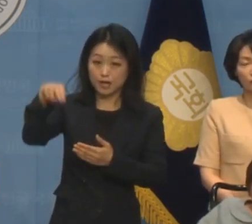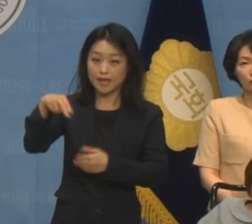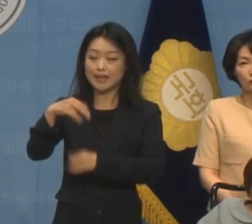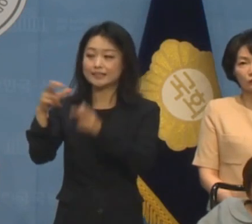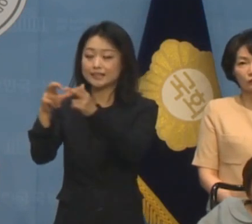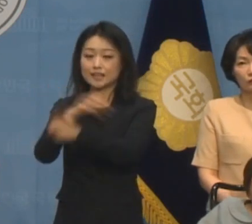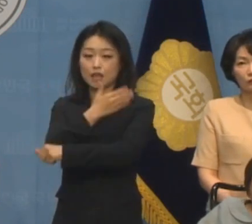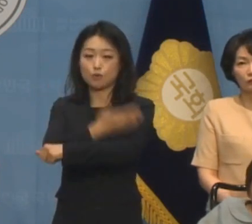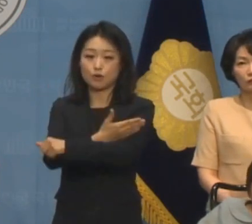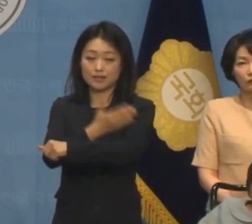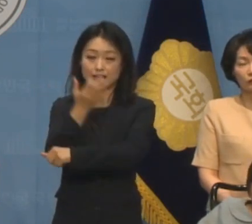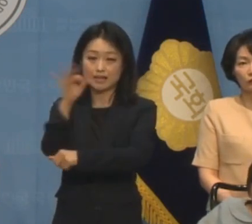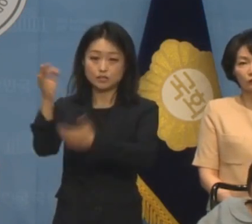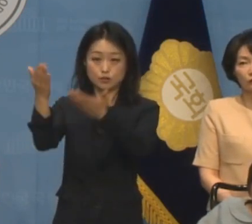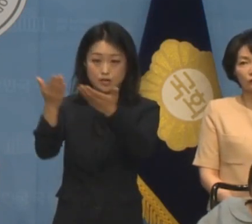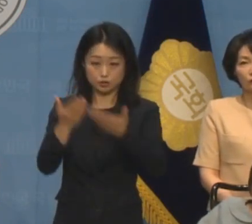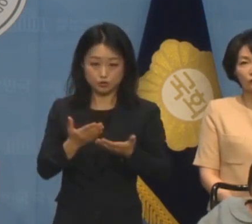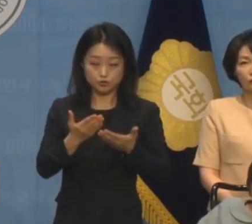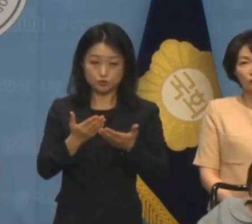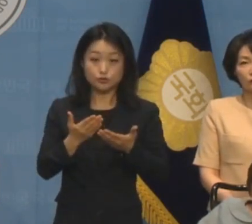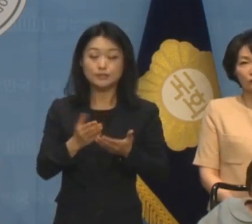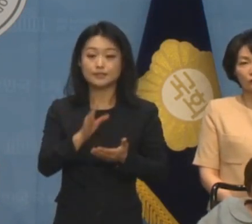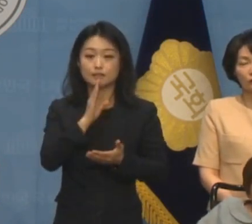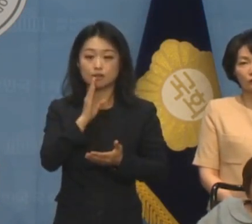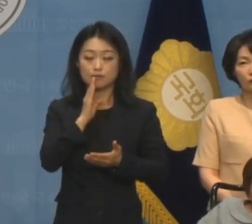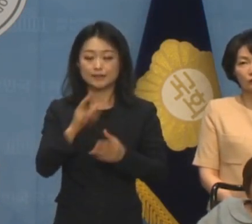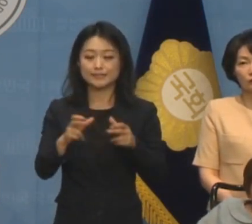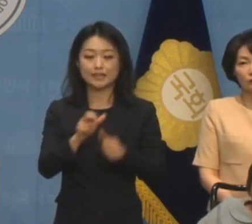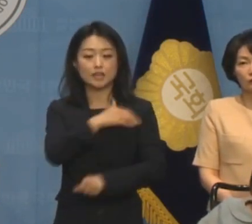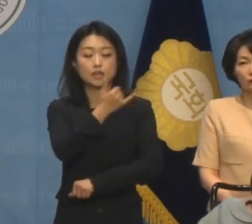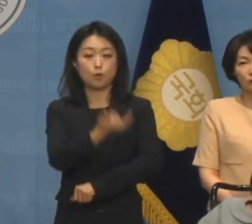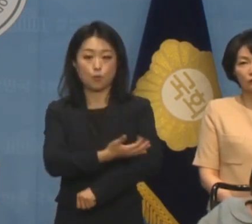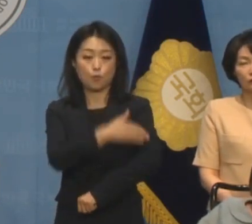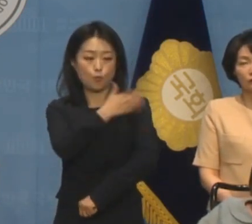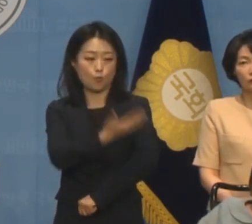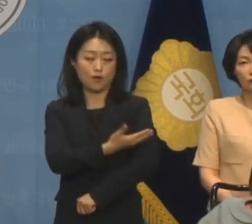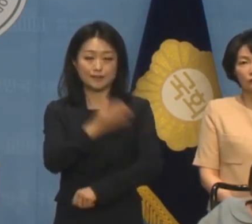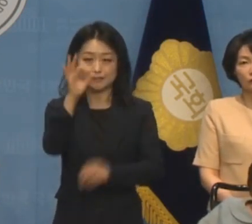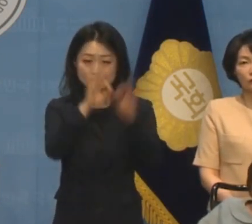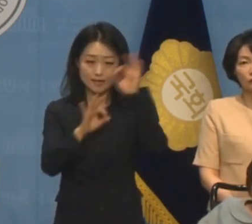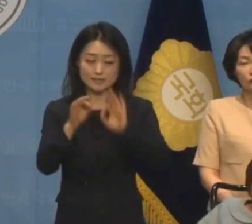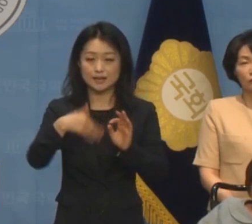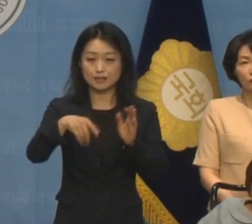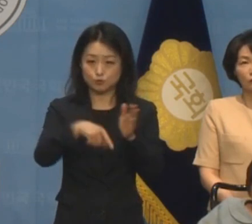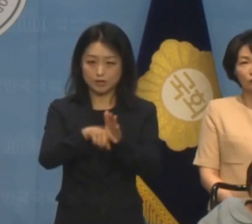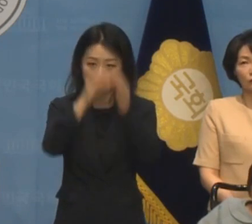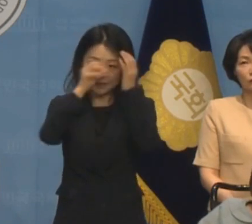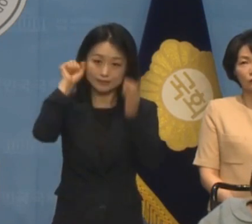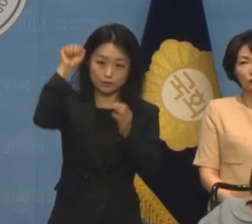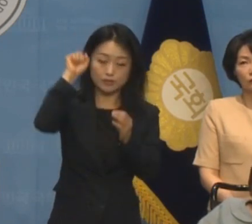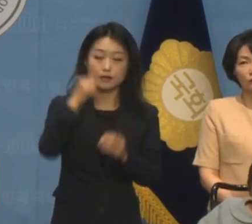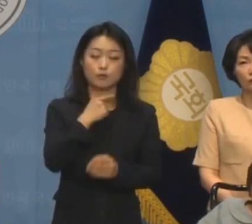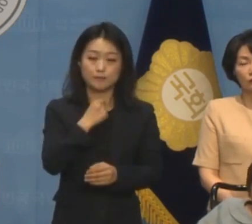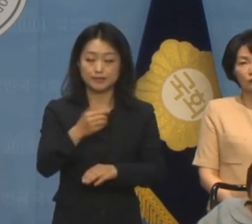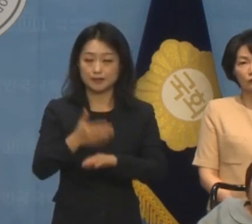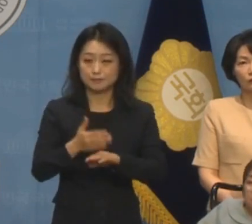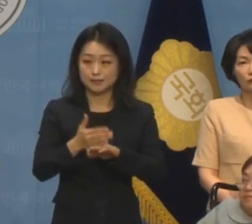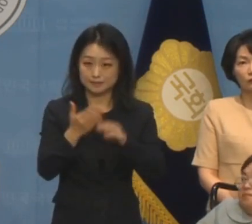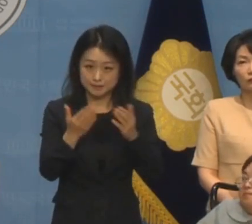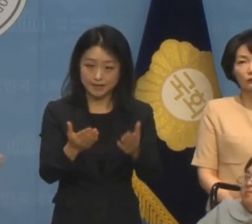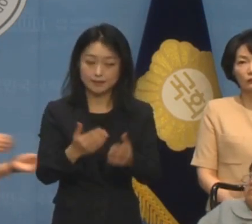권리위원회가 인정하는 이 정당한 우리의 권리를 찾아가도록 계속 싸워 나가겠습니다.